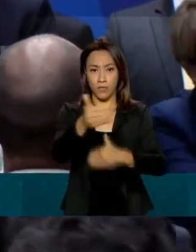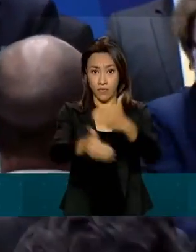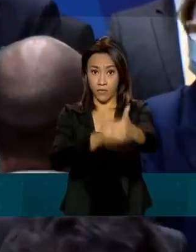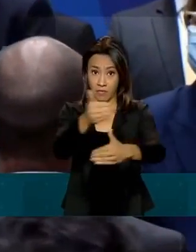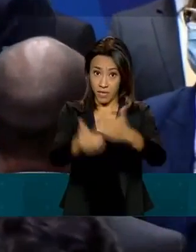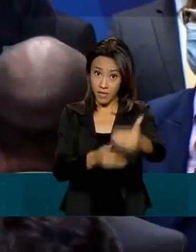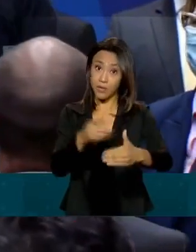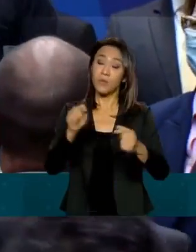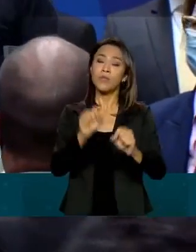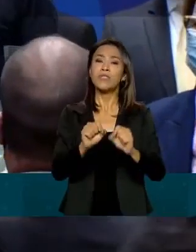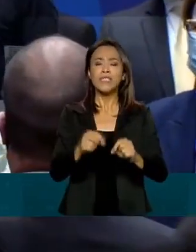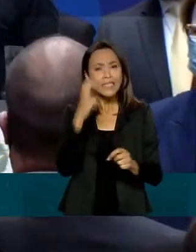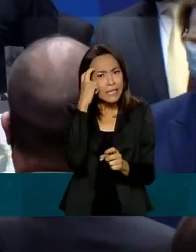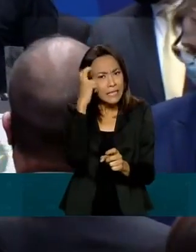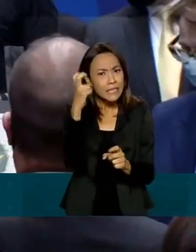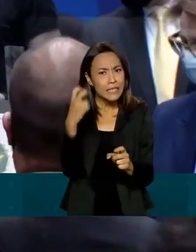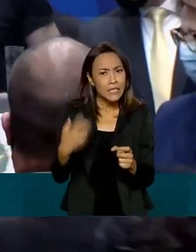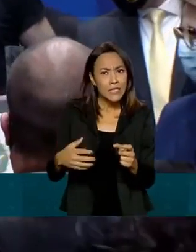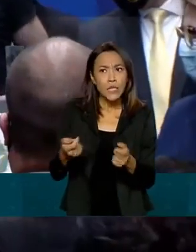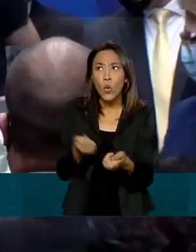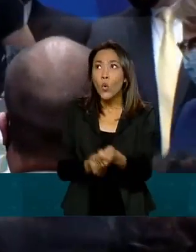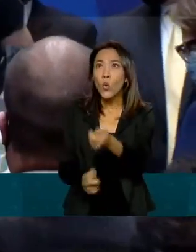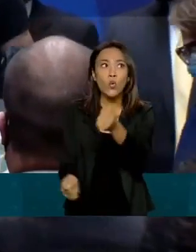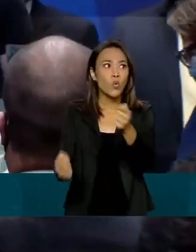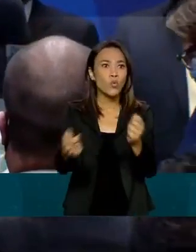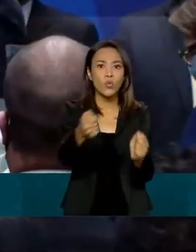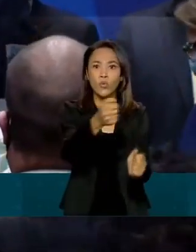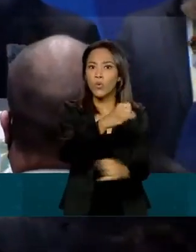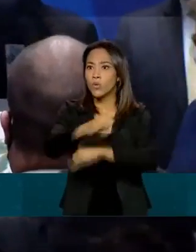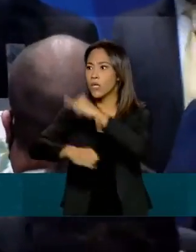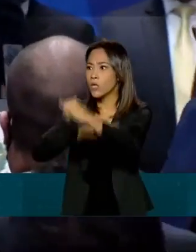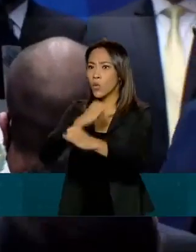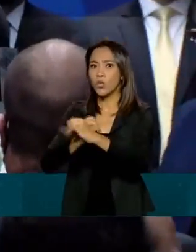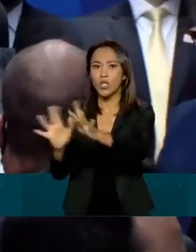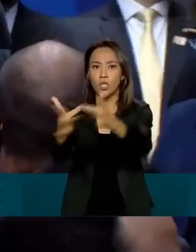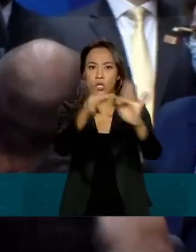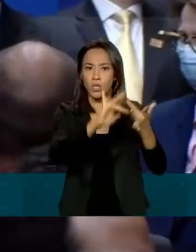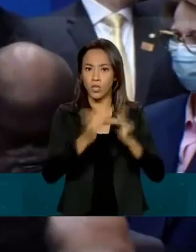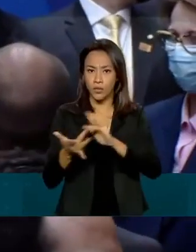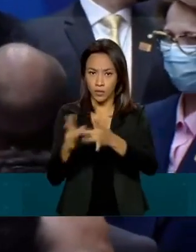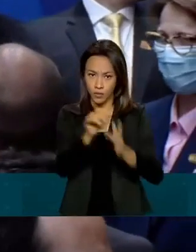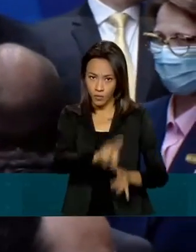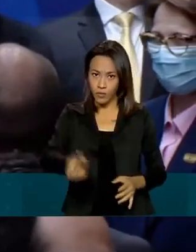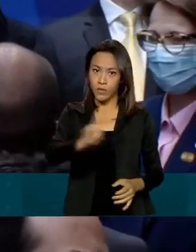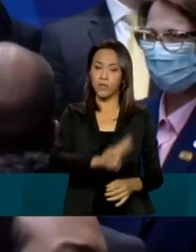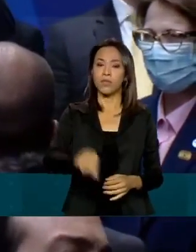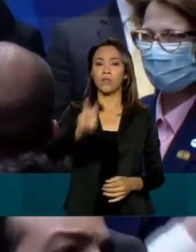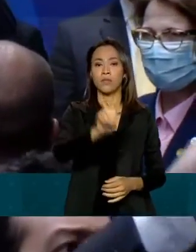inteligência artificial e da internet das coisas com tecnologia 5G.